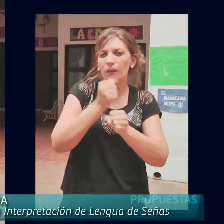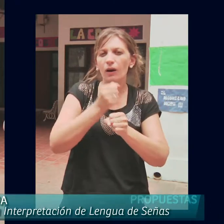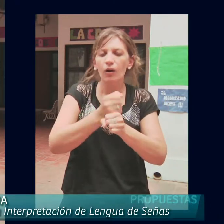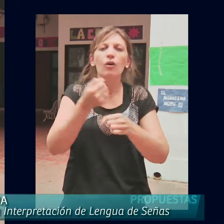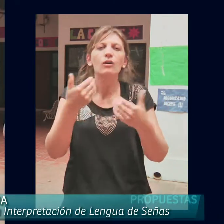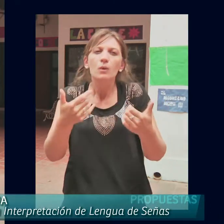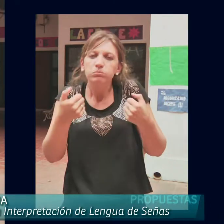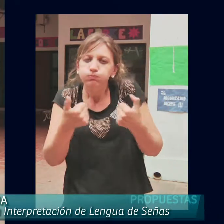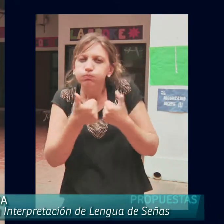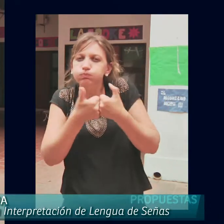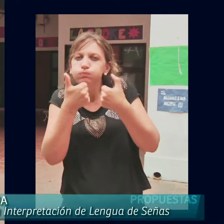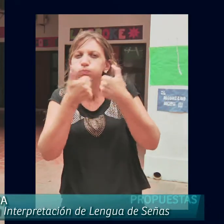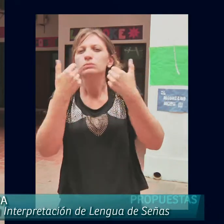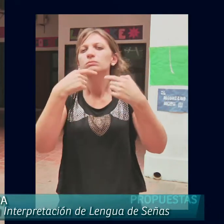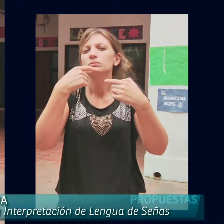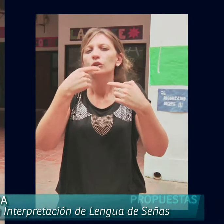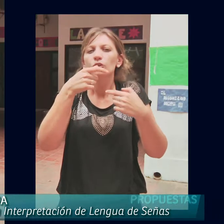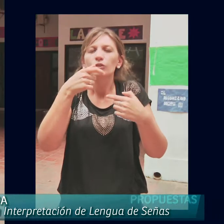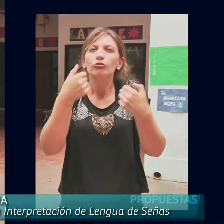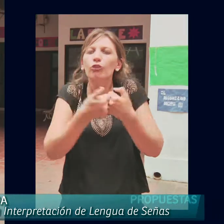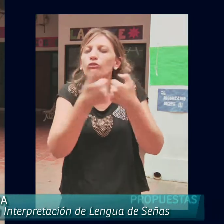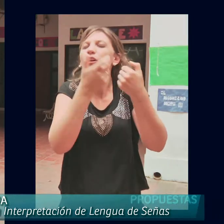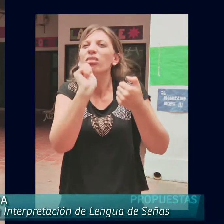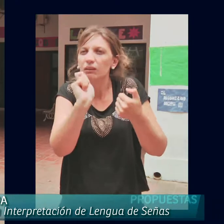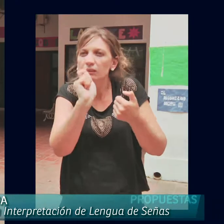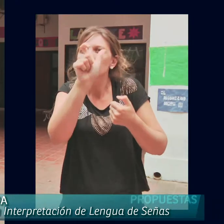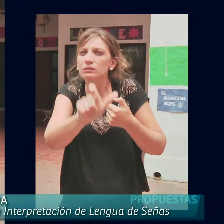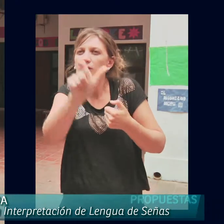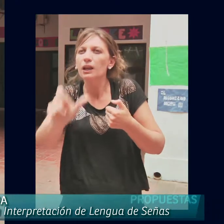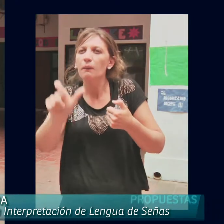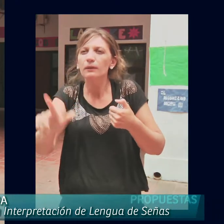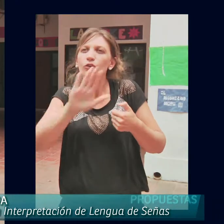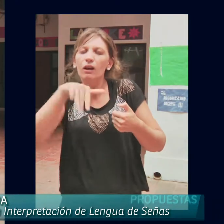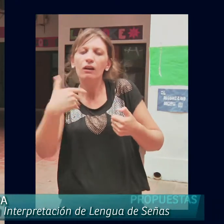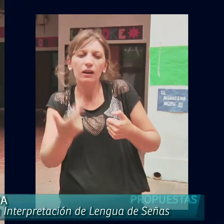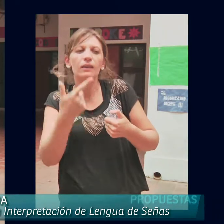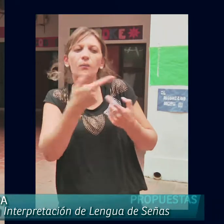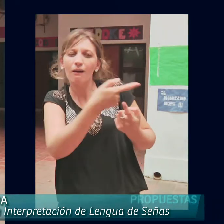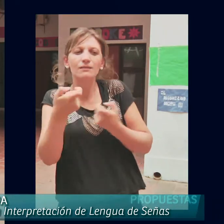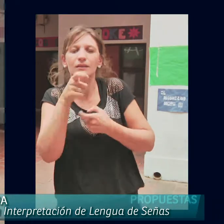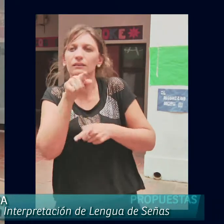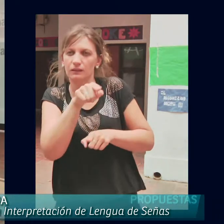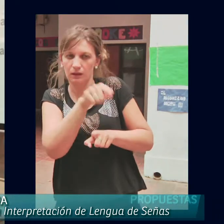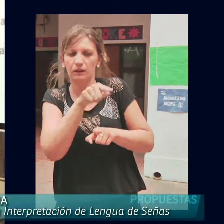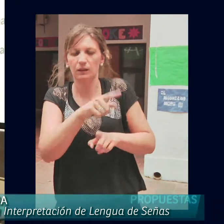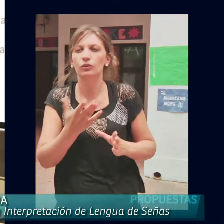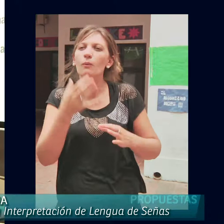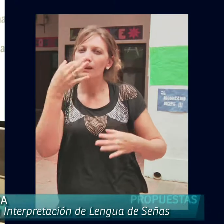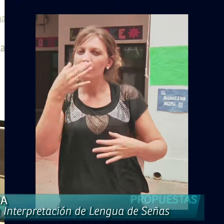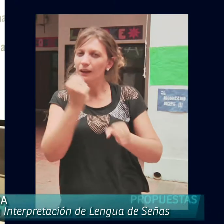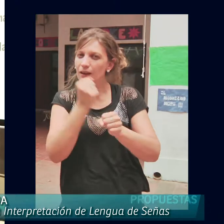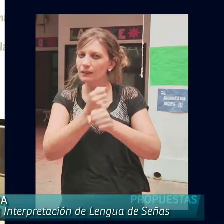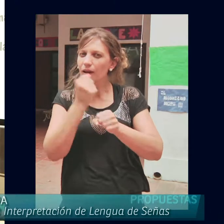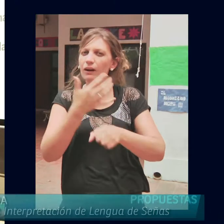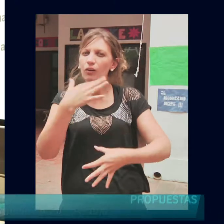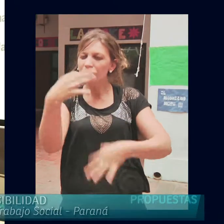el control, para decirlo entre comillas, de aquellos usuarios de esos medios para ir viendo si el trabajo que se está